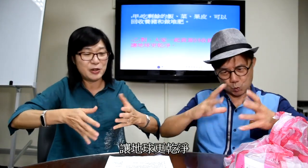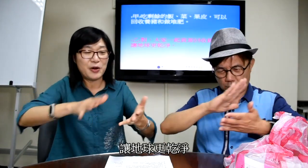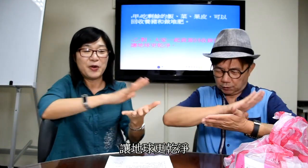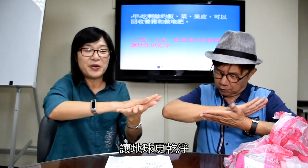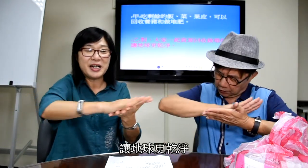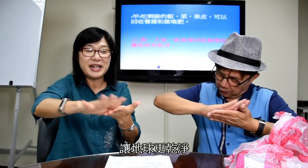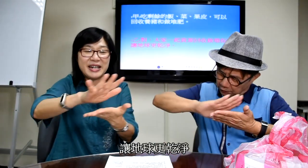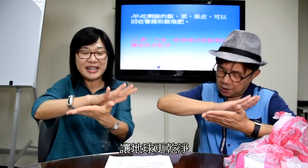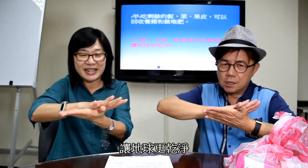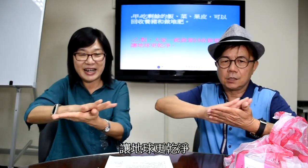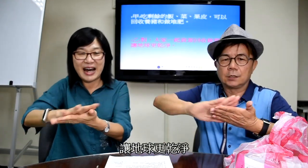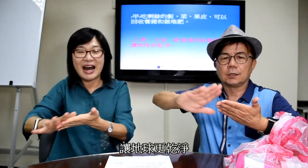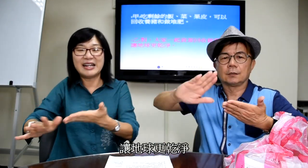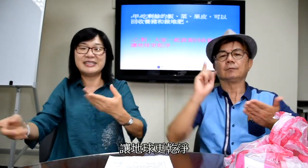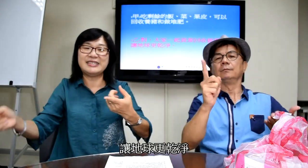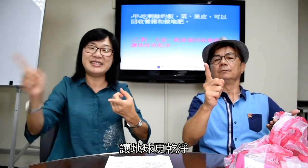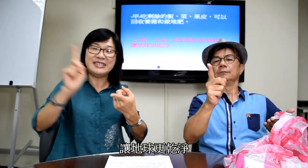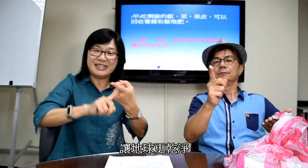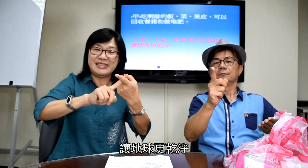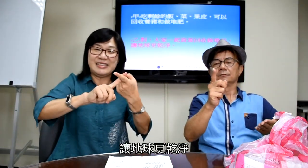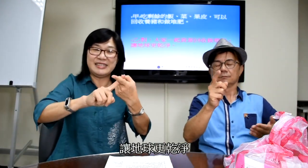球更干净。